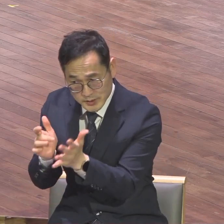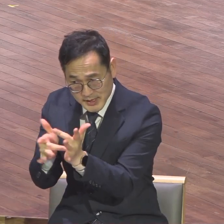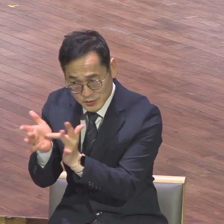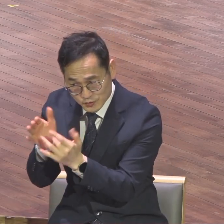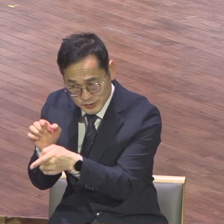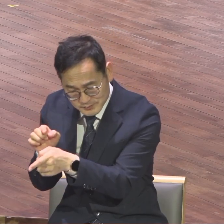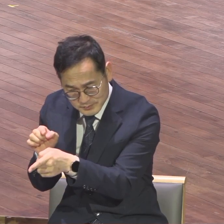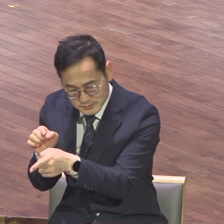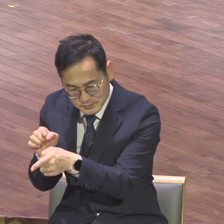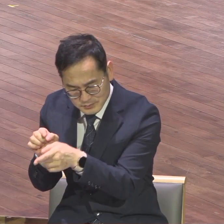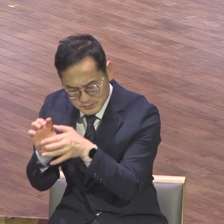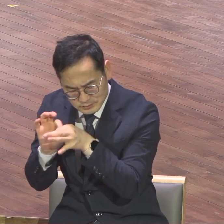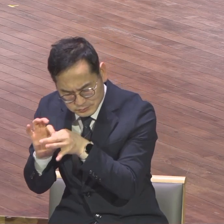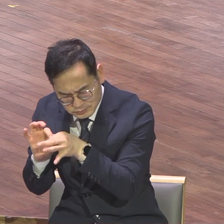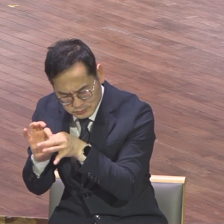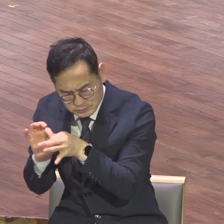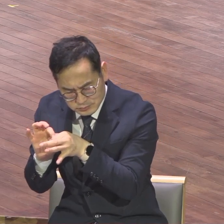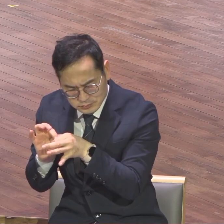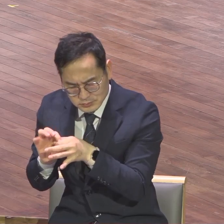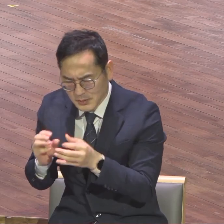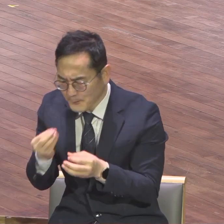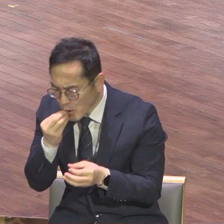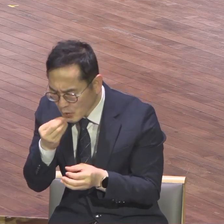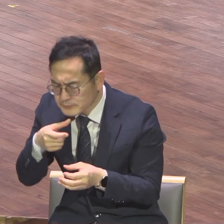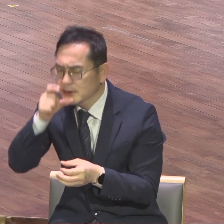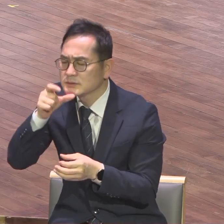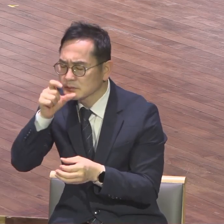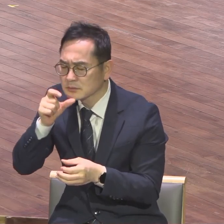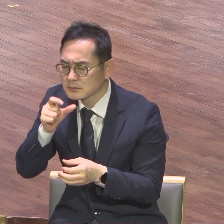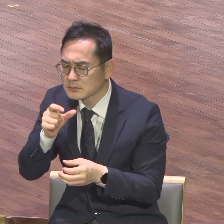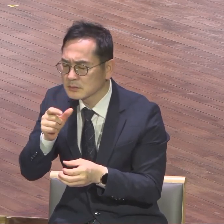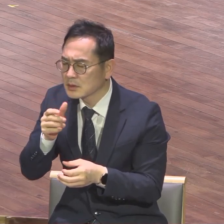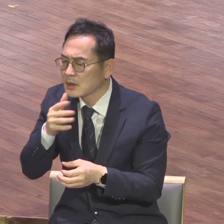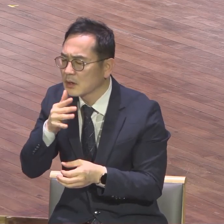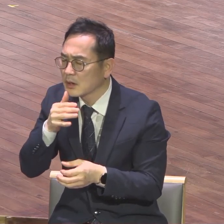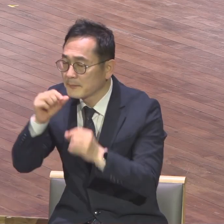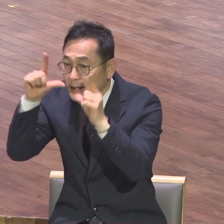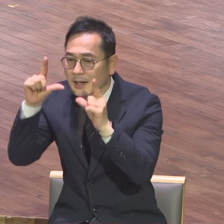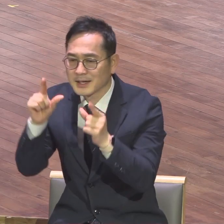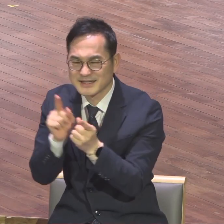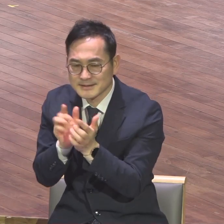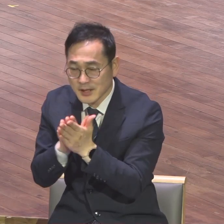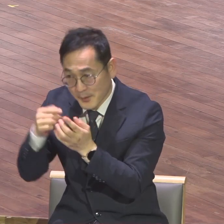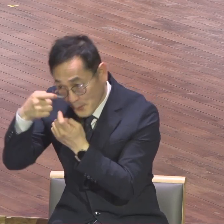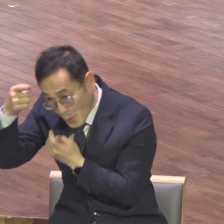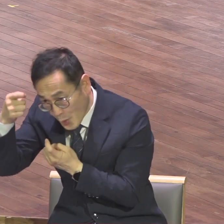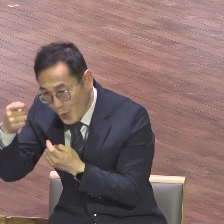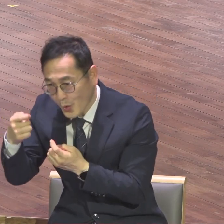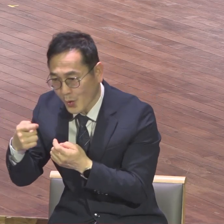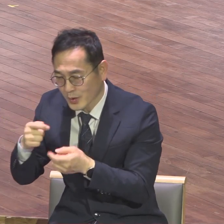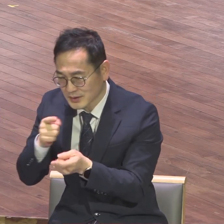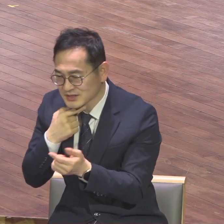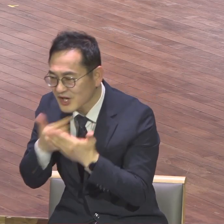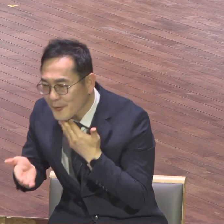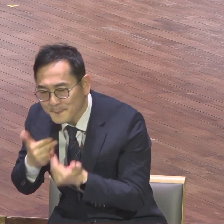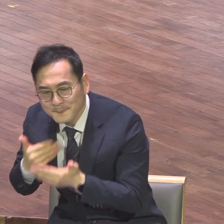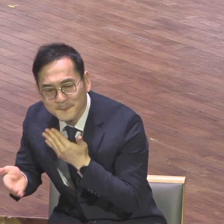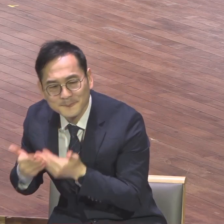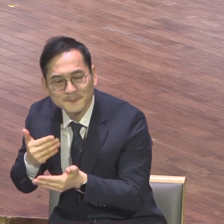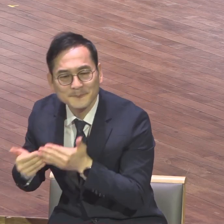그리스도 안에 있는 그 은혜를 깨닫게 해주는 시청각, 이 시청각으로 된 말씀이다.